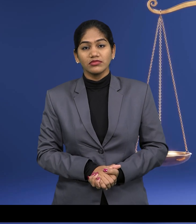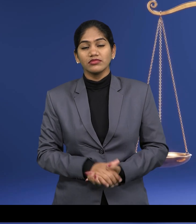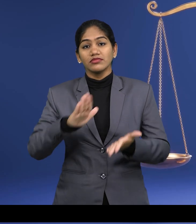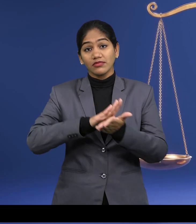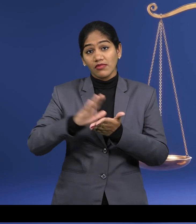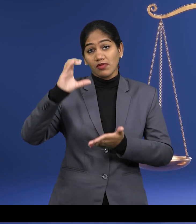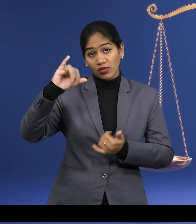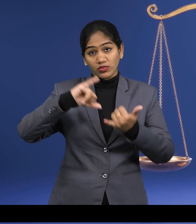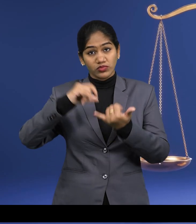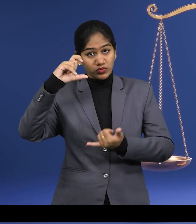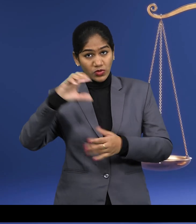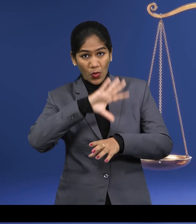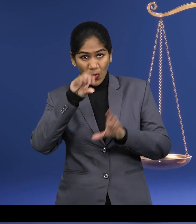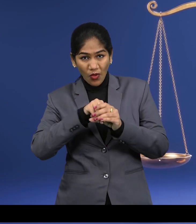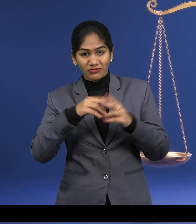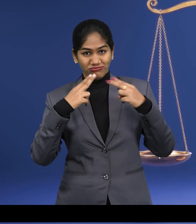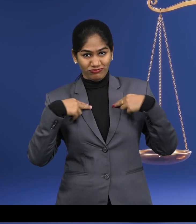న్యాయ వ్యవస్థ.